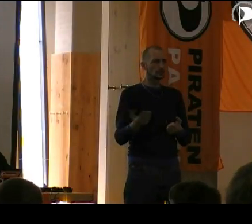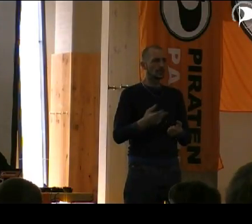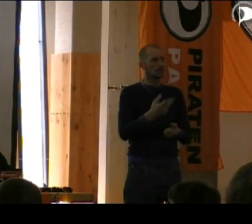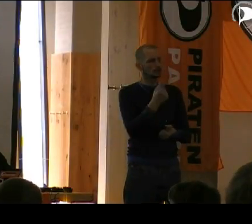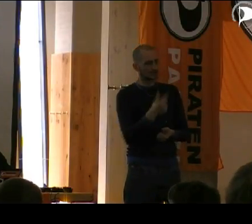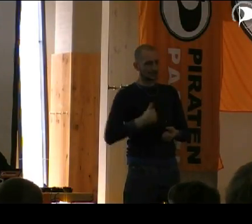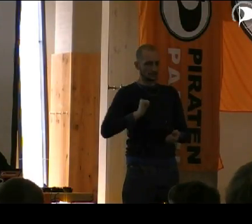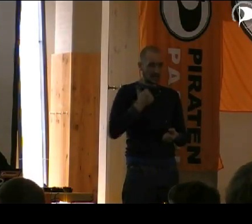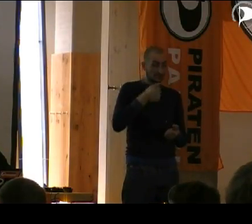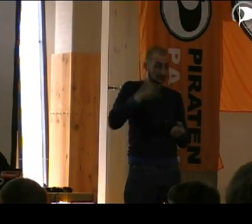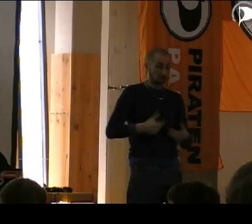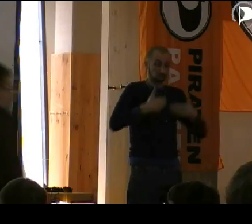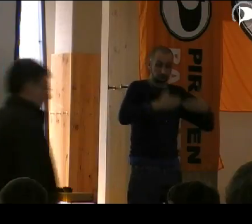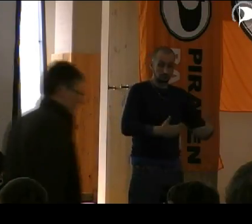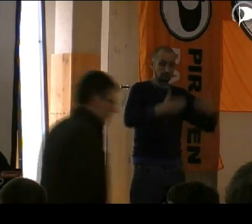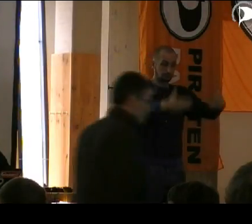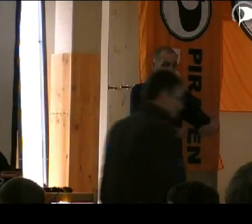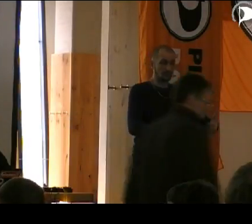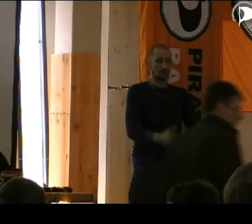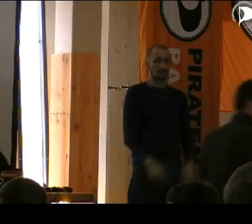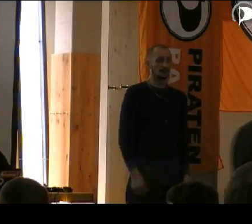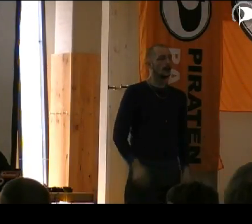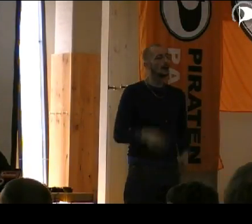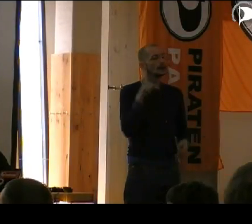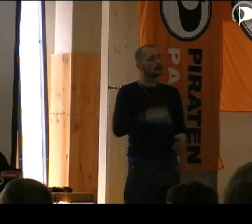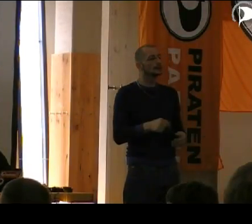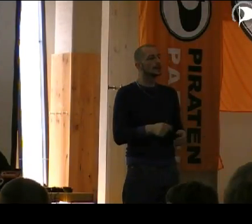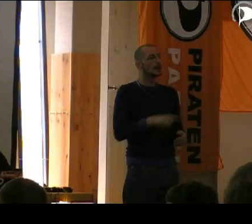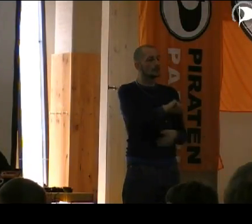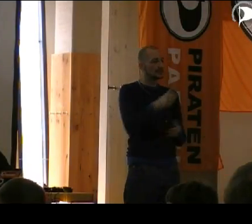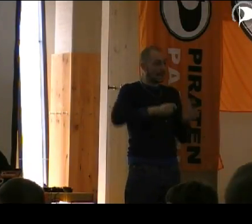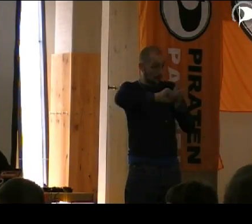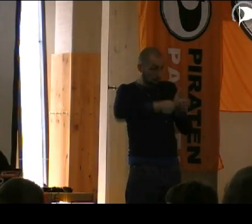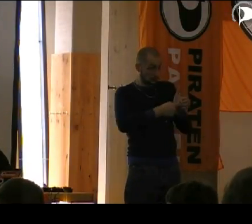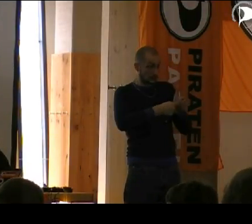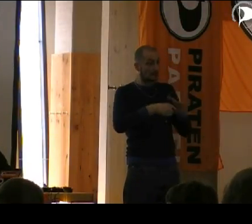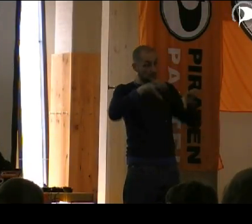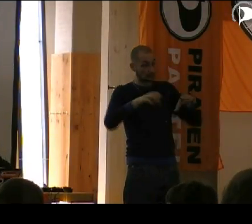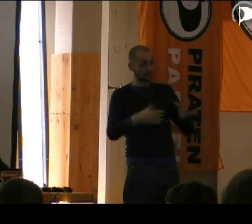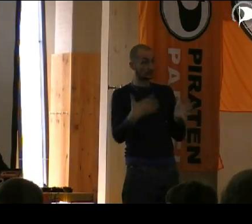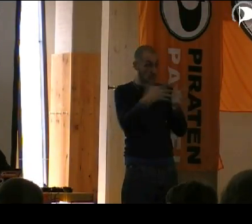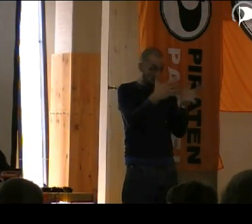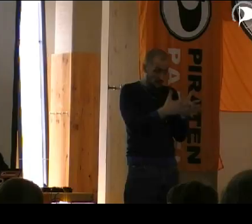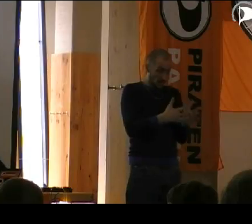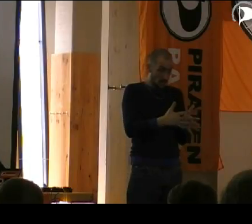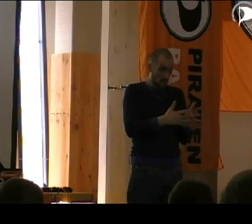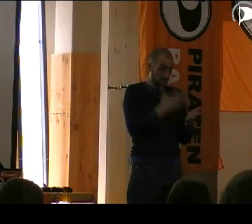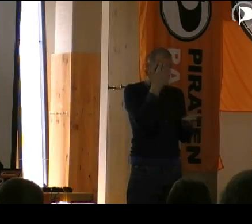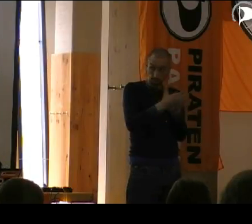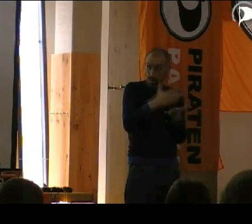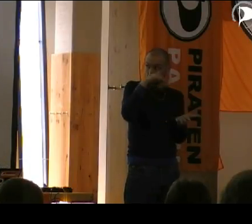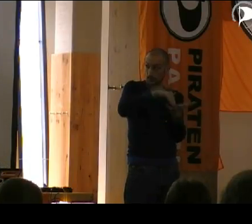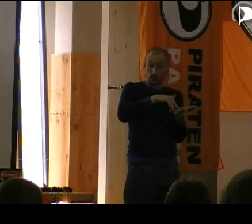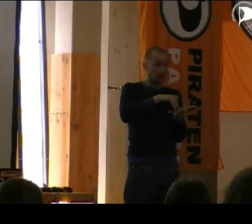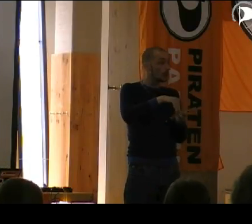verschieben auf das folgejahr ist dann der abschluss von wirtschaftsprüfer gab es ja sollten eigentlich